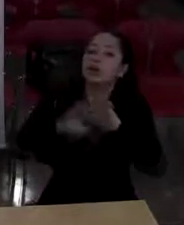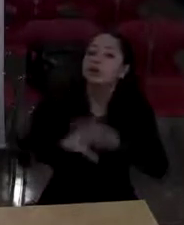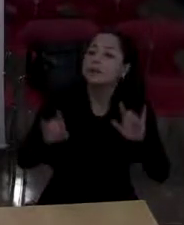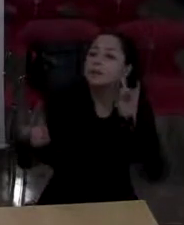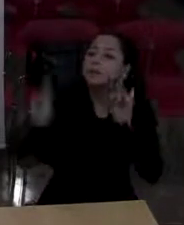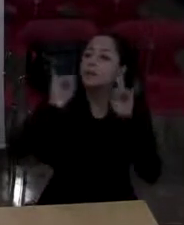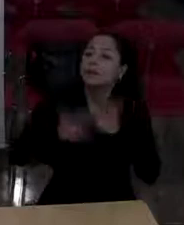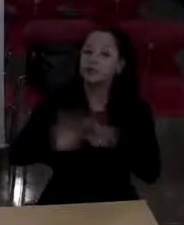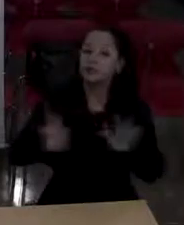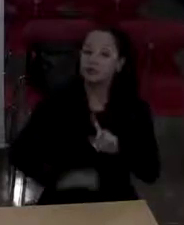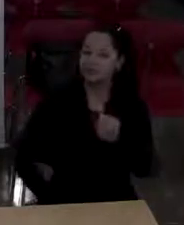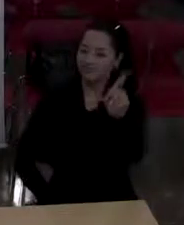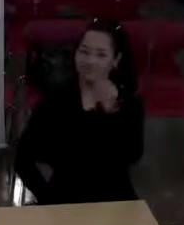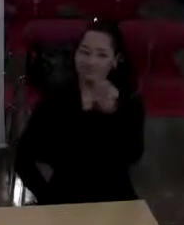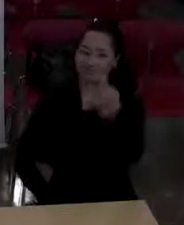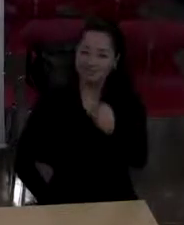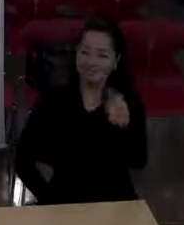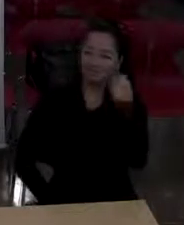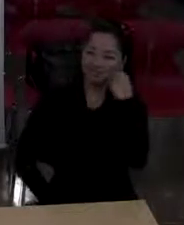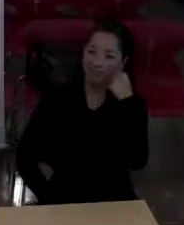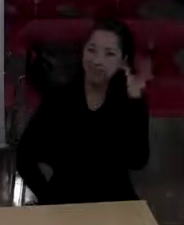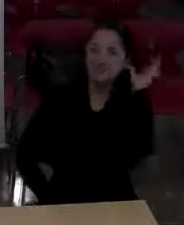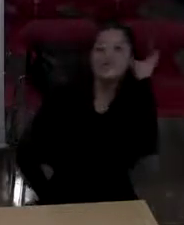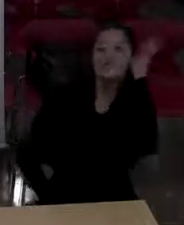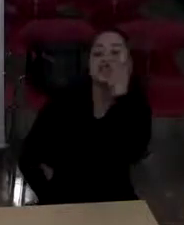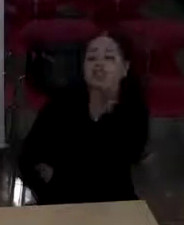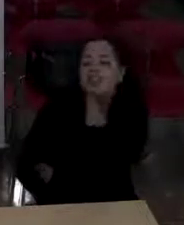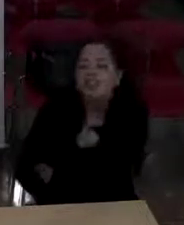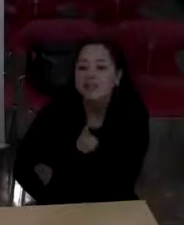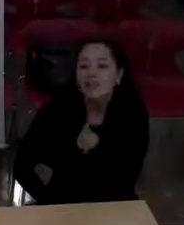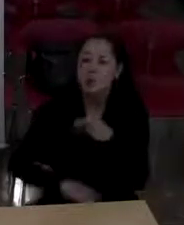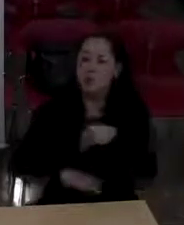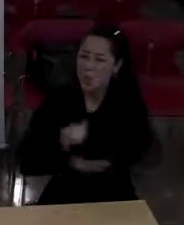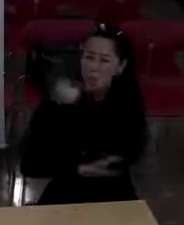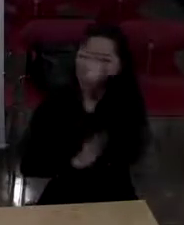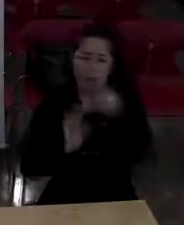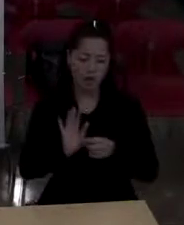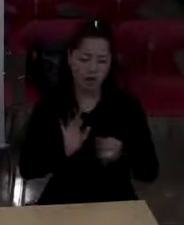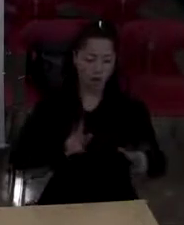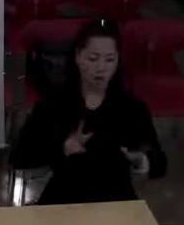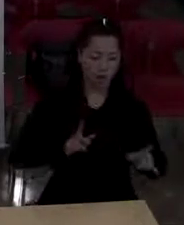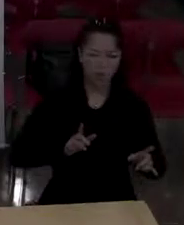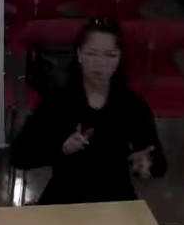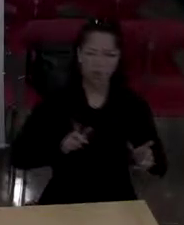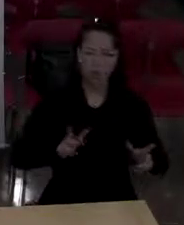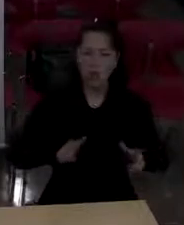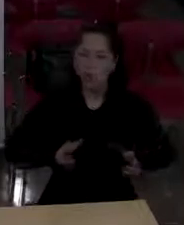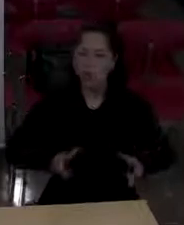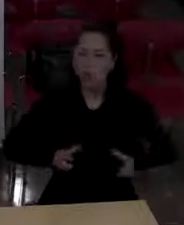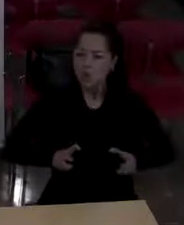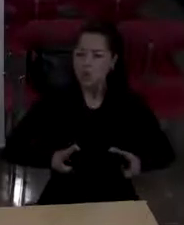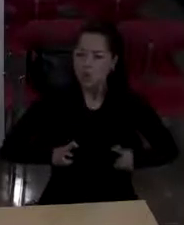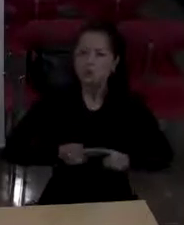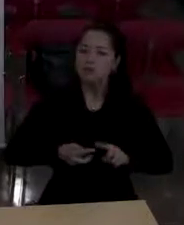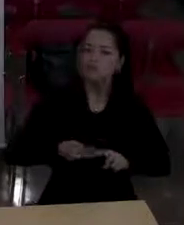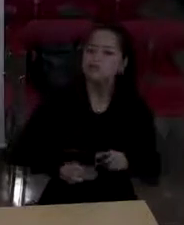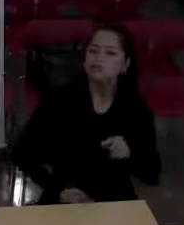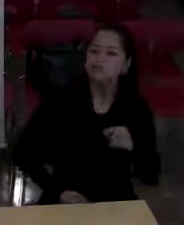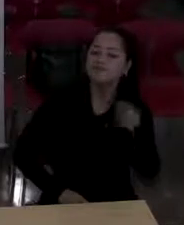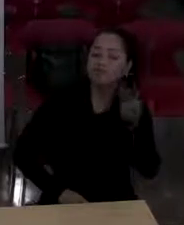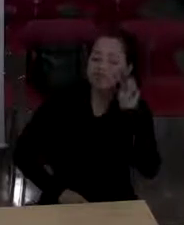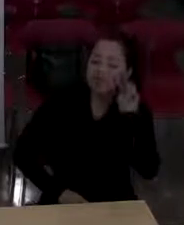nuestros sentidos y desde temprana edad empieza a ser el tacto, la audición, la visión, y